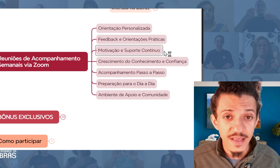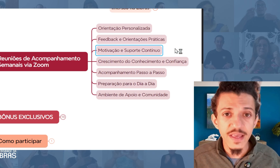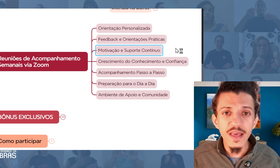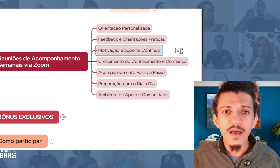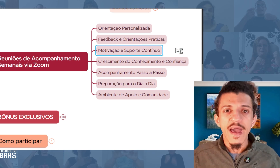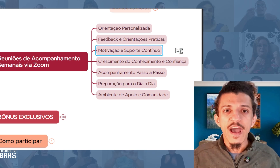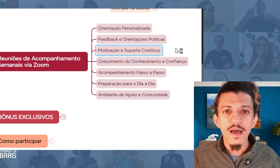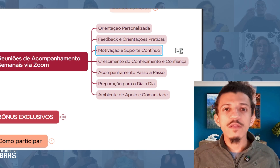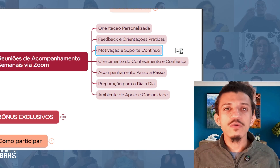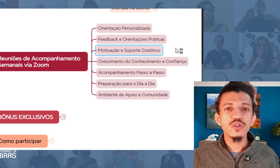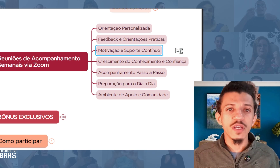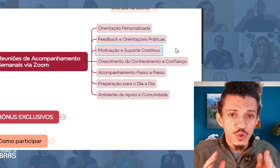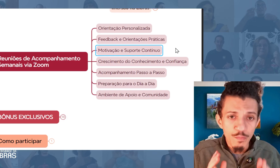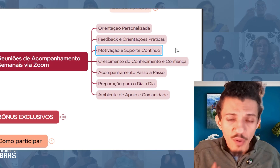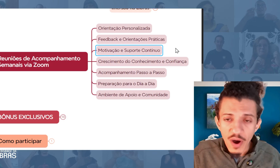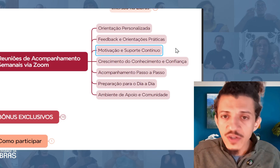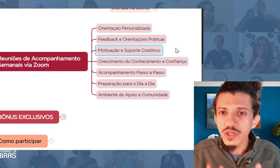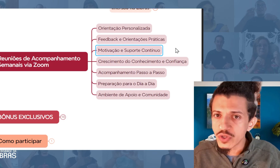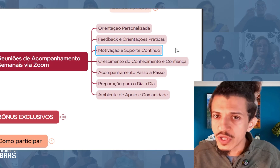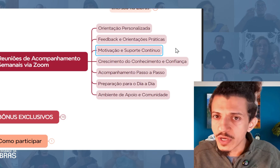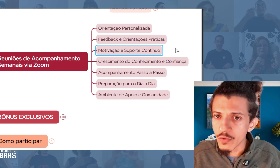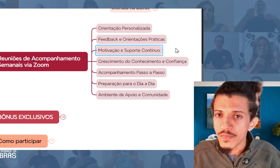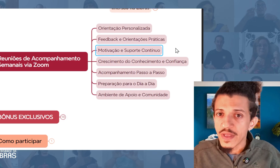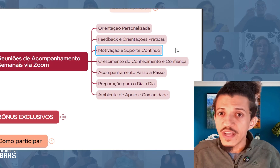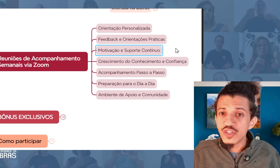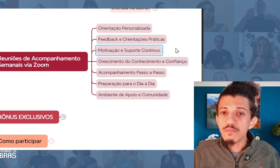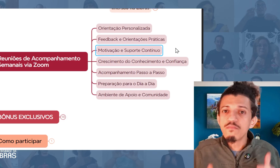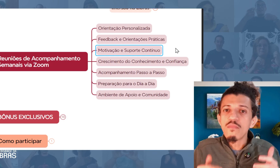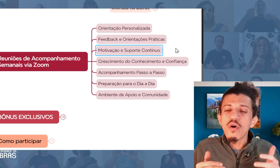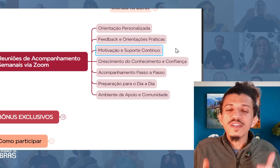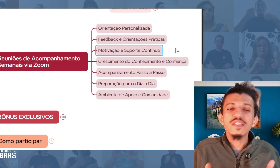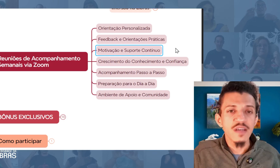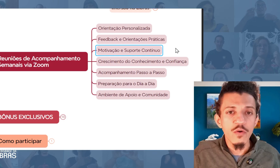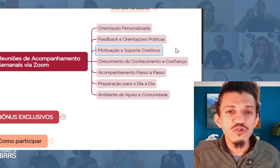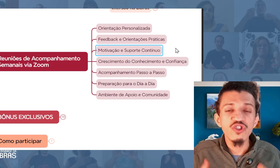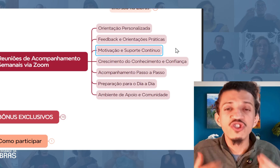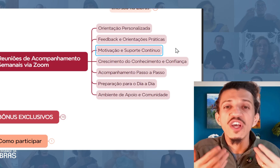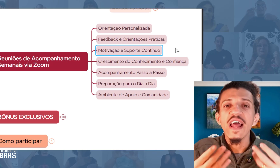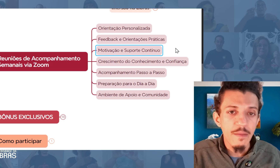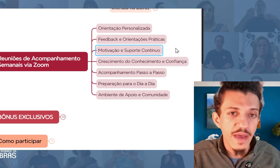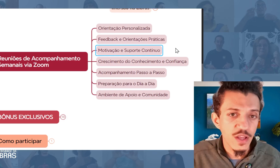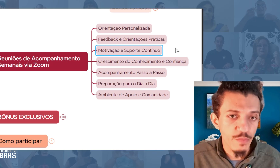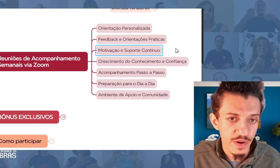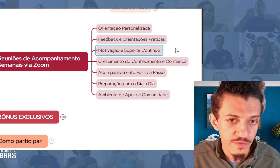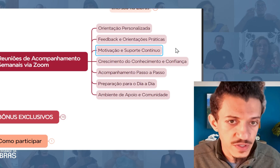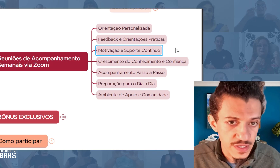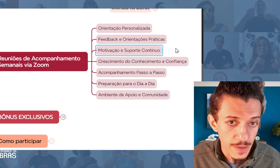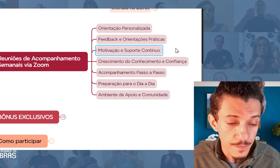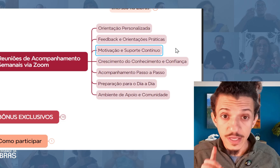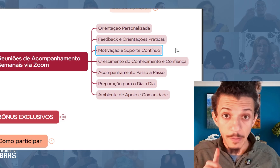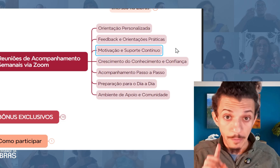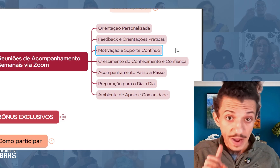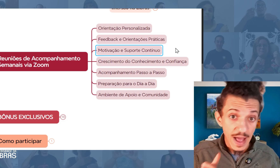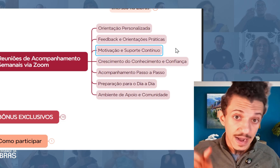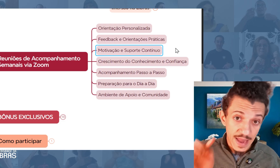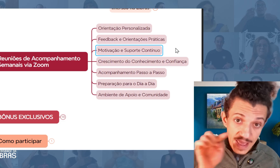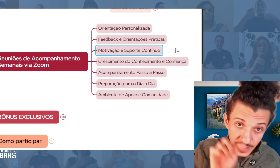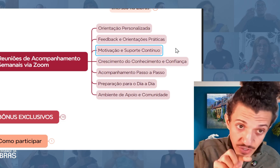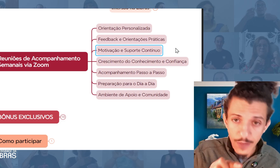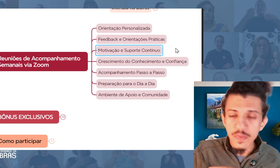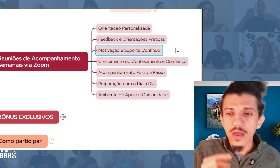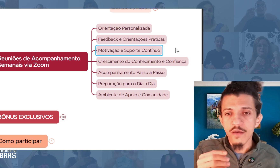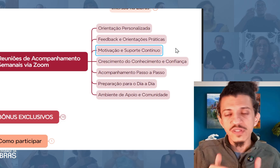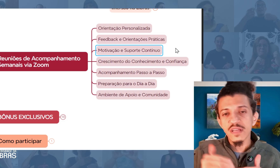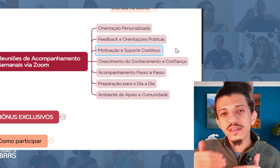é um momento de suporte contínuo e de motivação, de direcionamento para você. Só que, para além disso